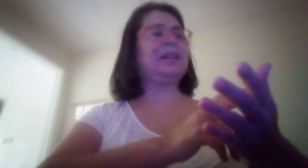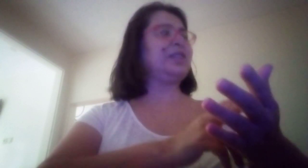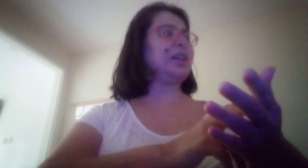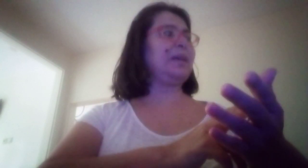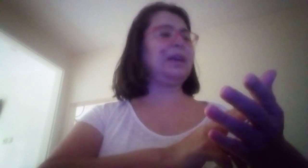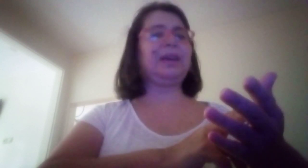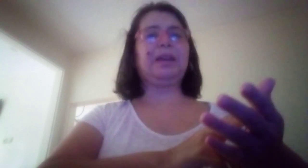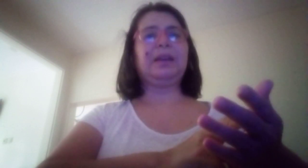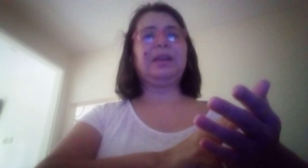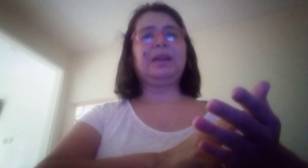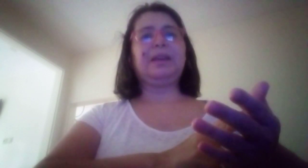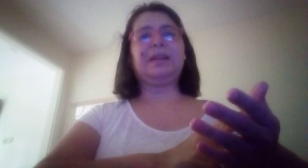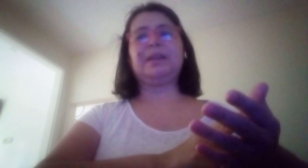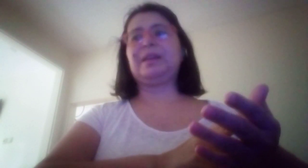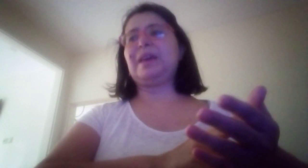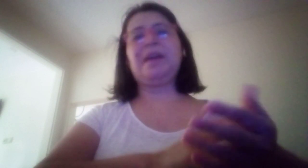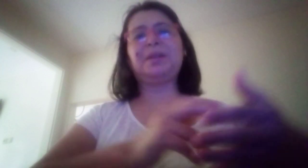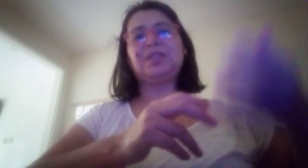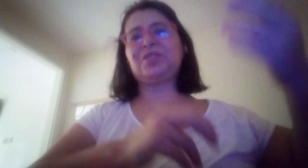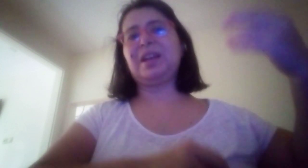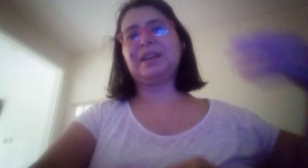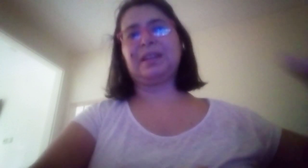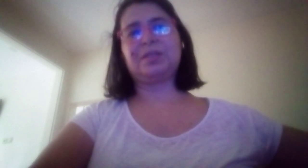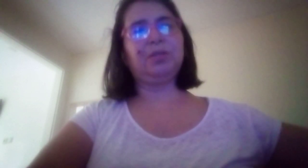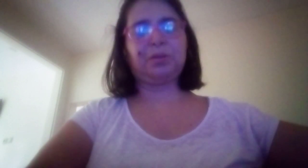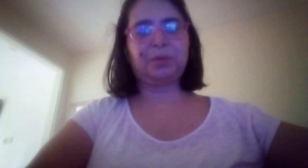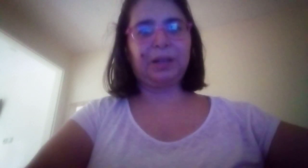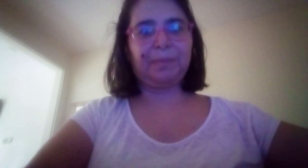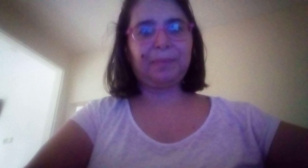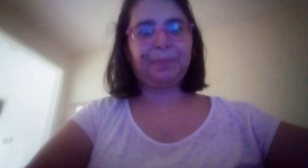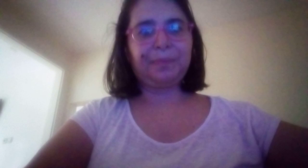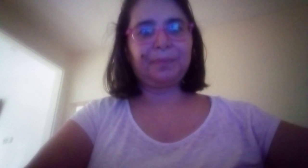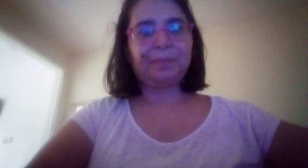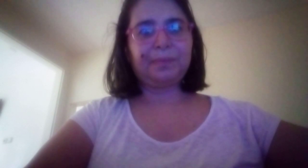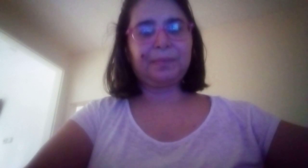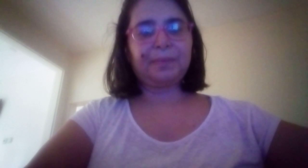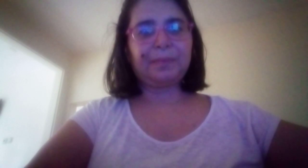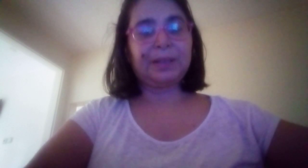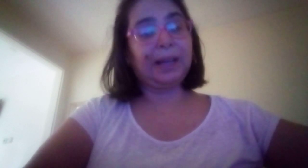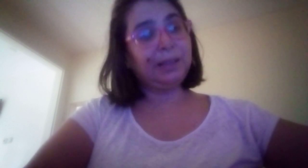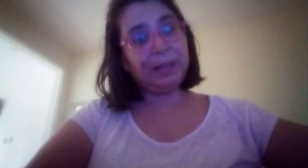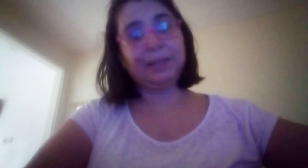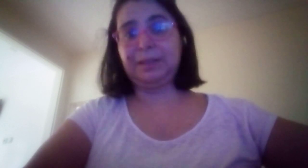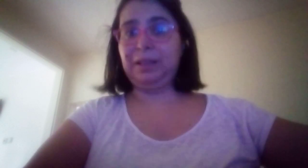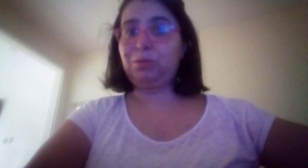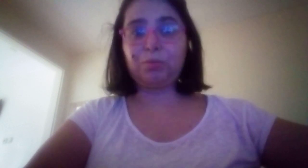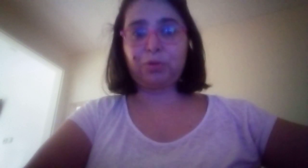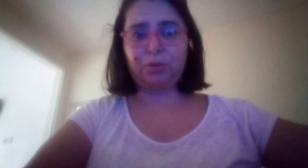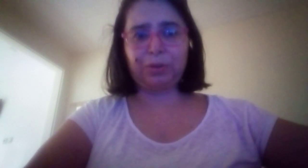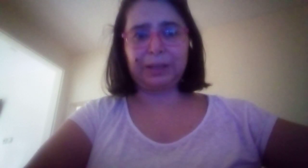çekmeye Eee en basit şeye kadar öyle söyleyeyim kendi milletini niye küçümsüyorsun